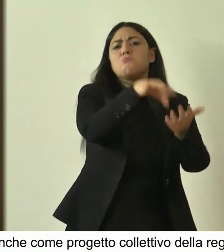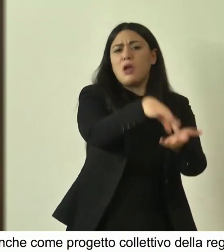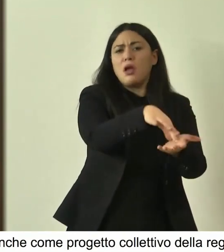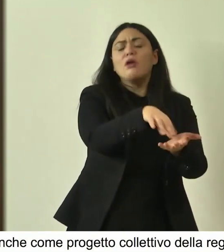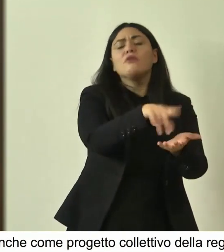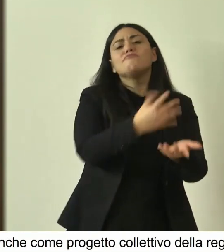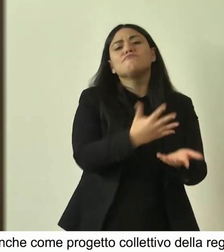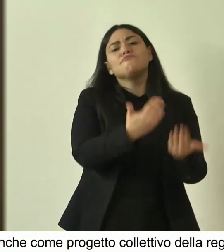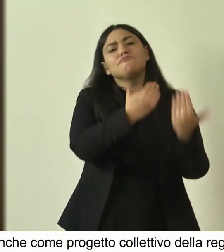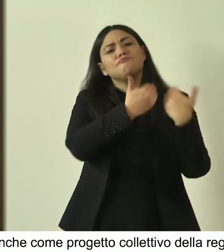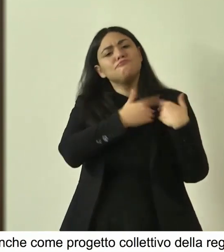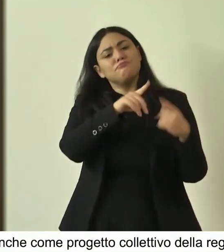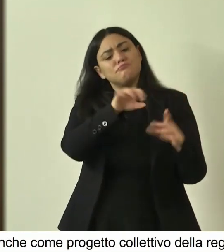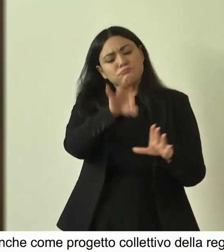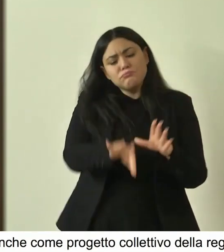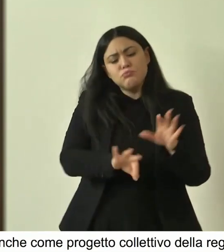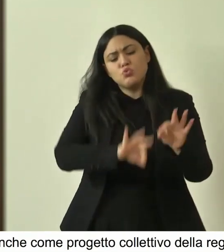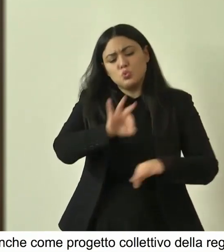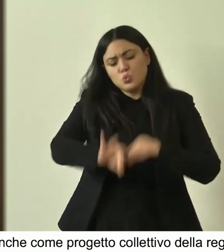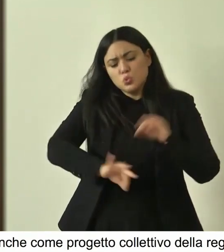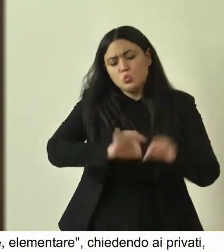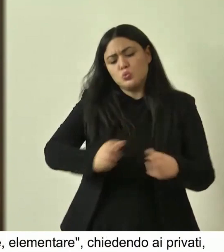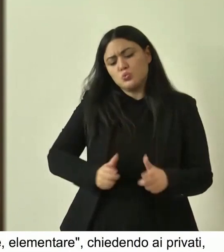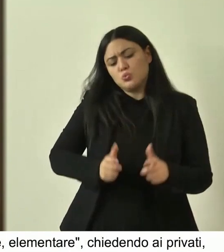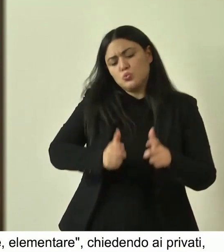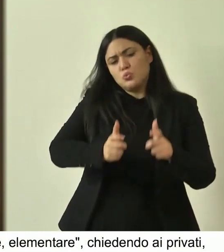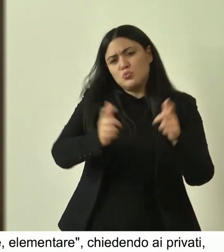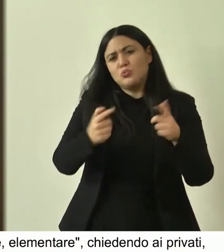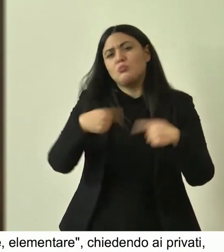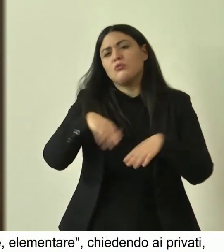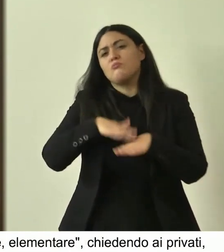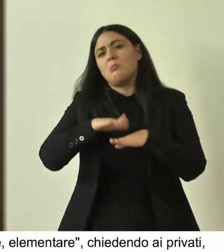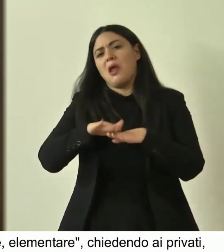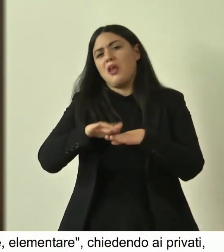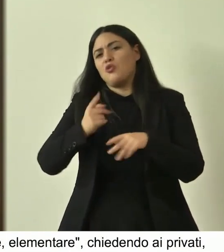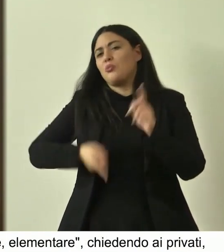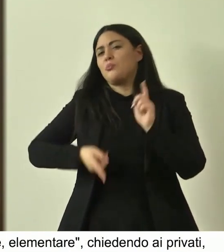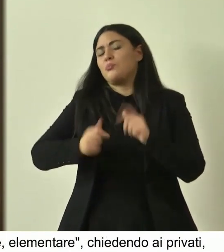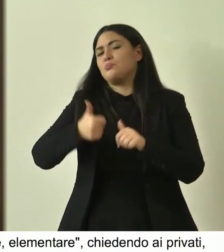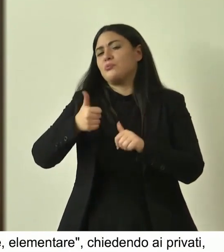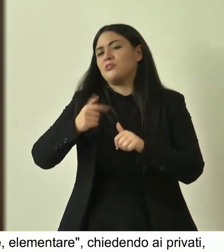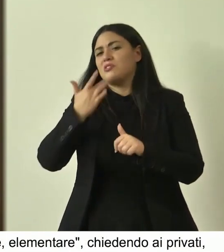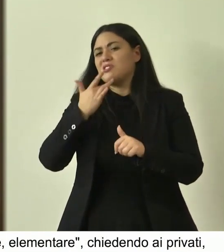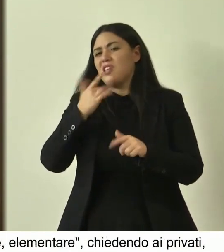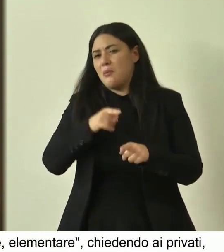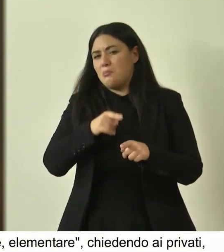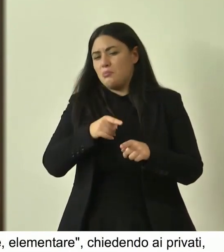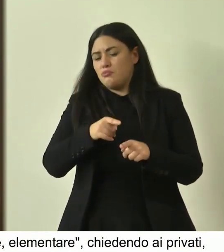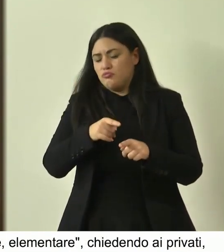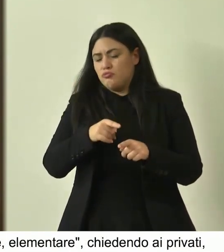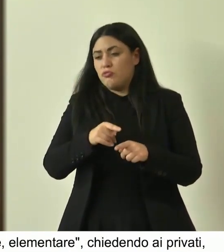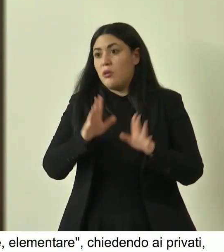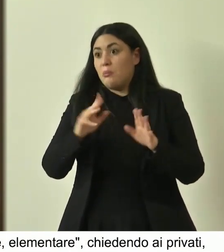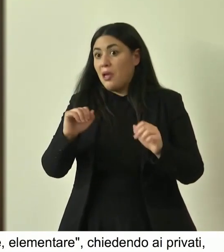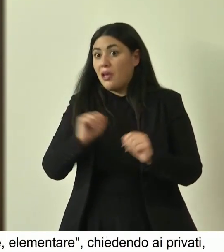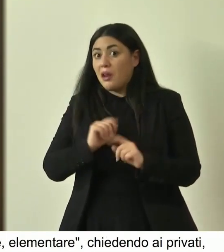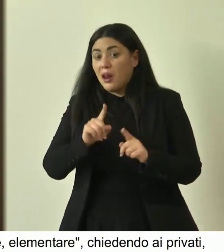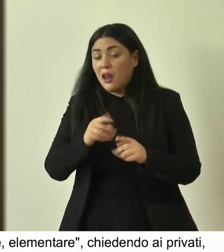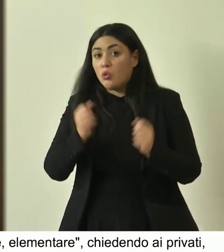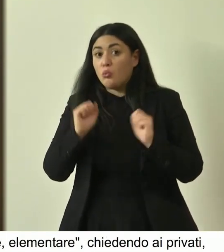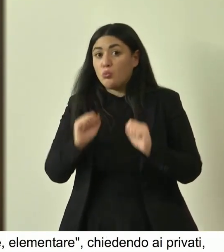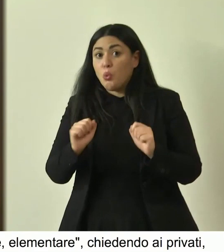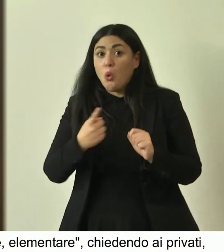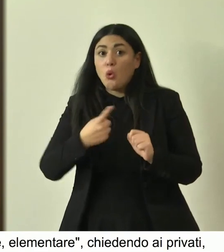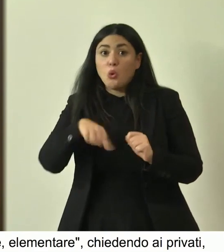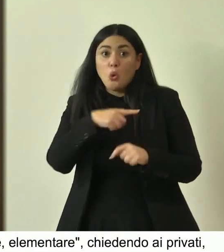acquisire, piantare, curare. Questo è il metodo più semplice, perché chiede meno tempo, però non credo che potremmo accontentarci